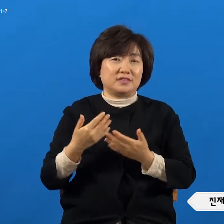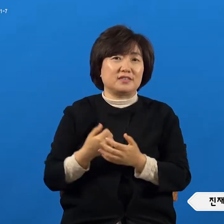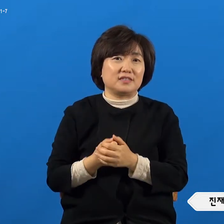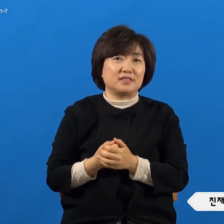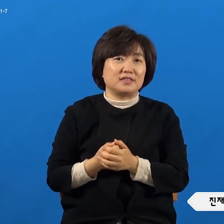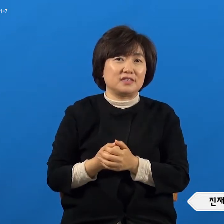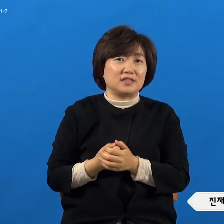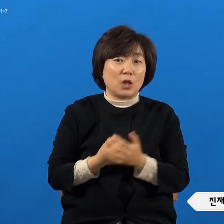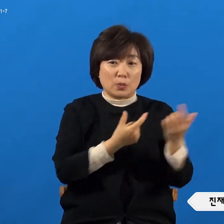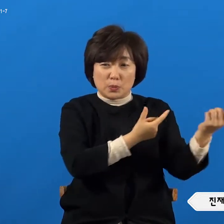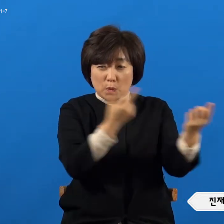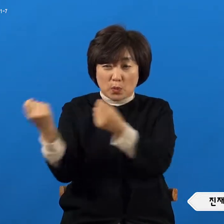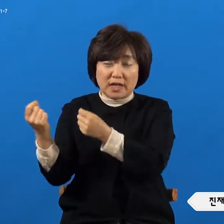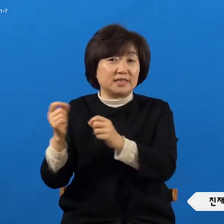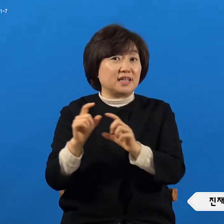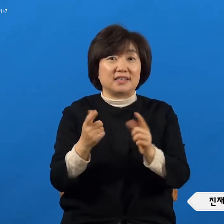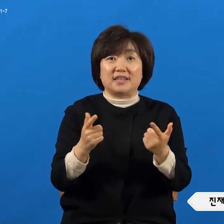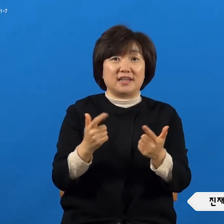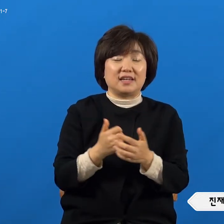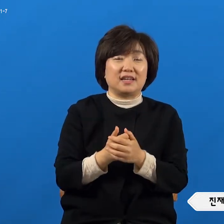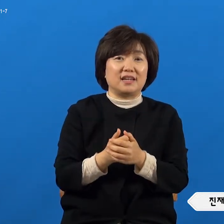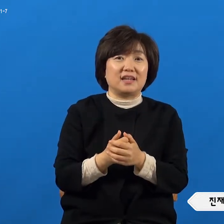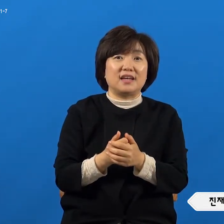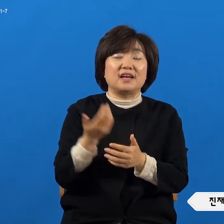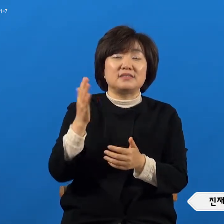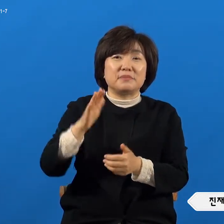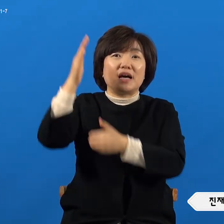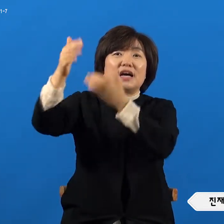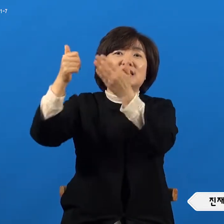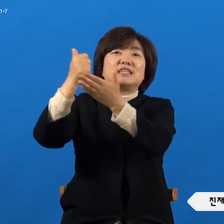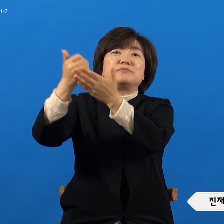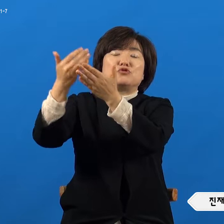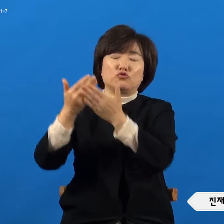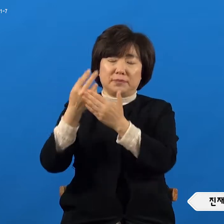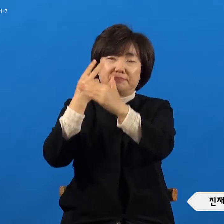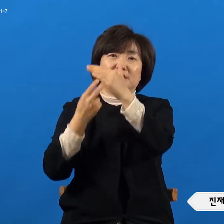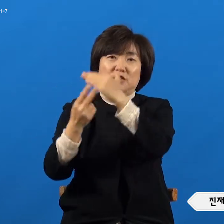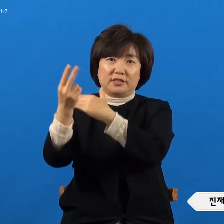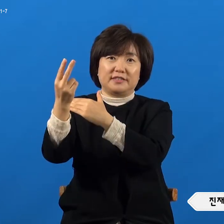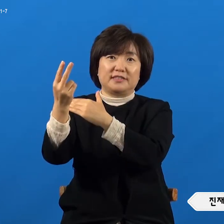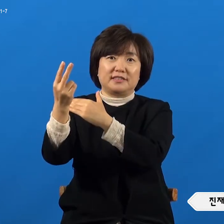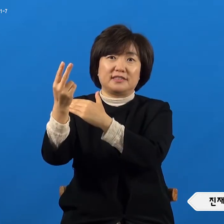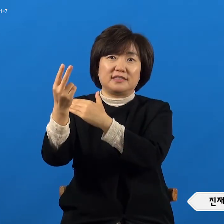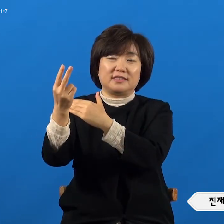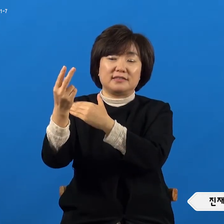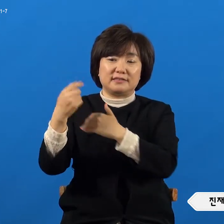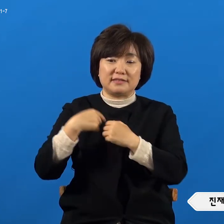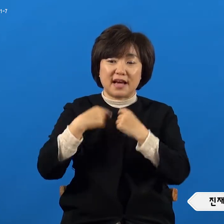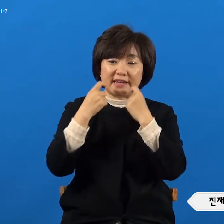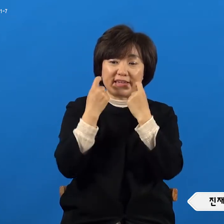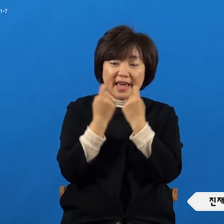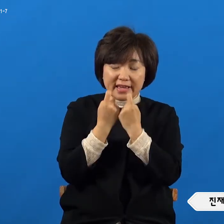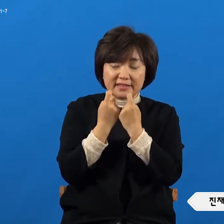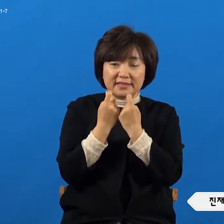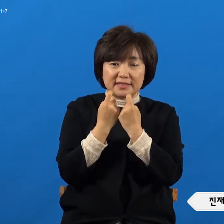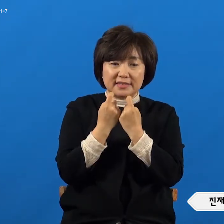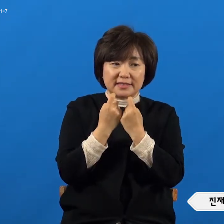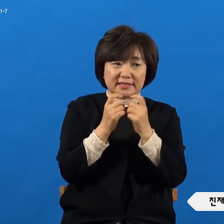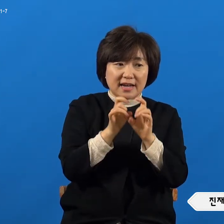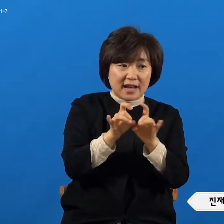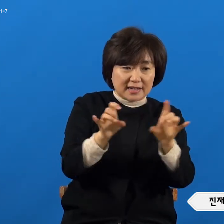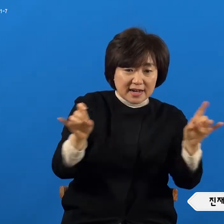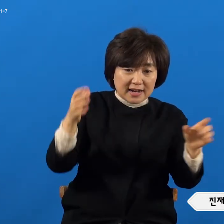비전은 똑같은 비전은 아닙니다. 그러나 하나님이 주신 비전입니다. 그 비전은 개인이 각각